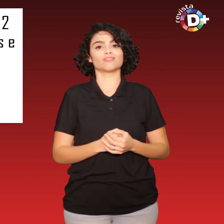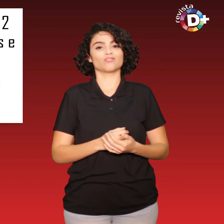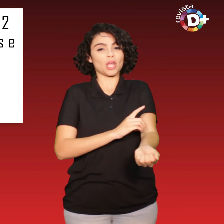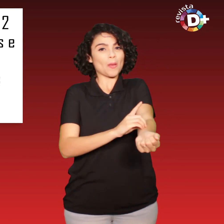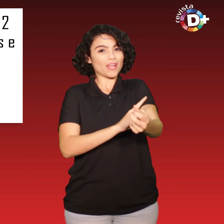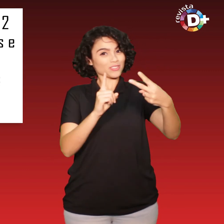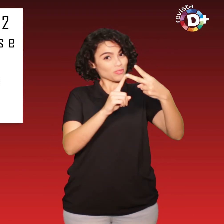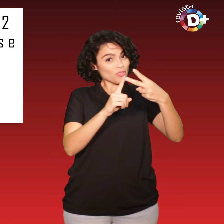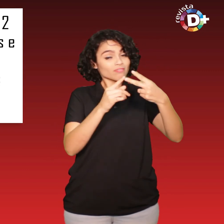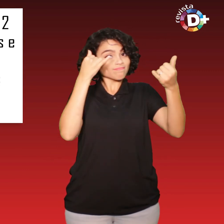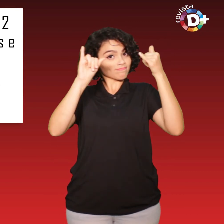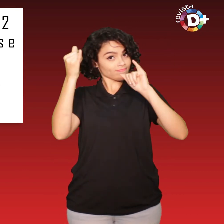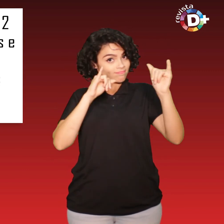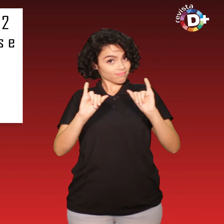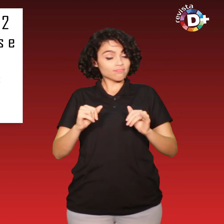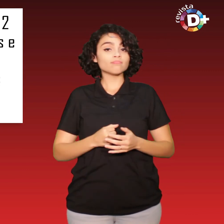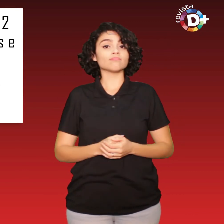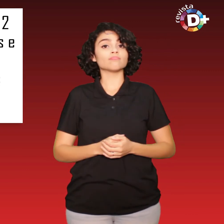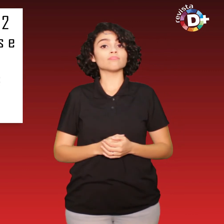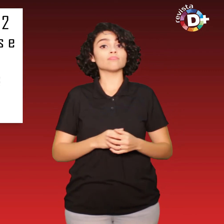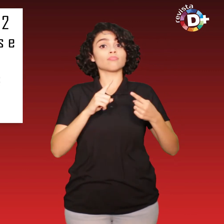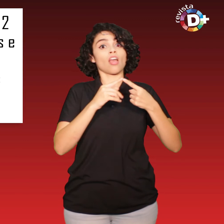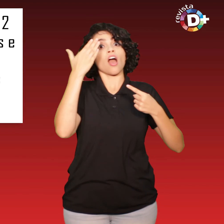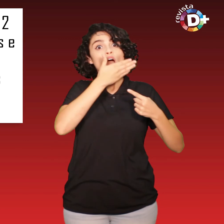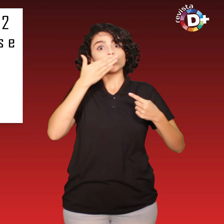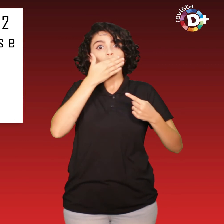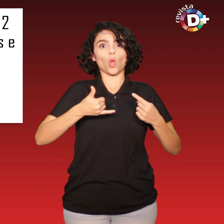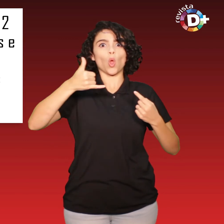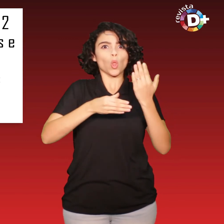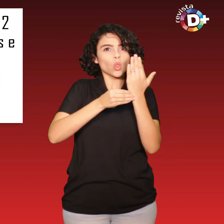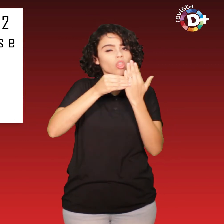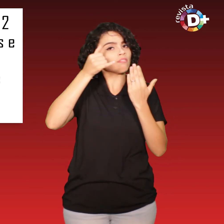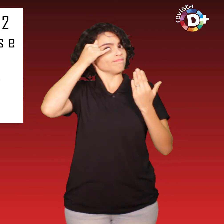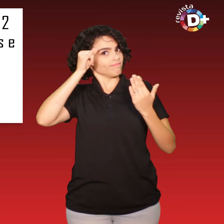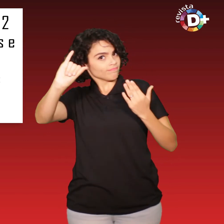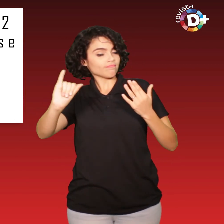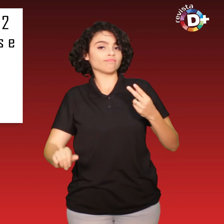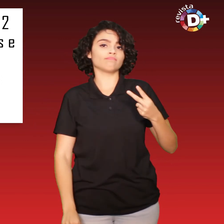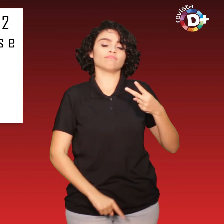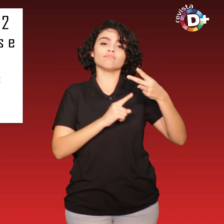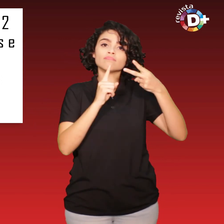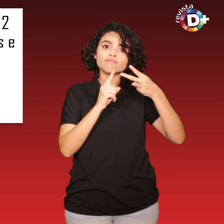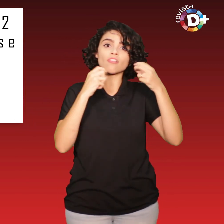2: evitar a ingestão de açúcares e gorduras em excesso, praticar